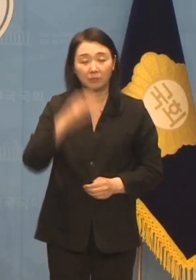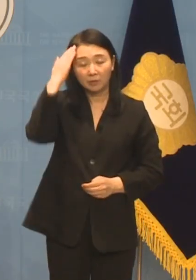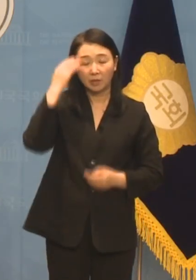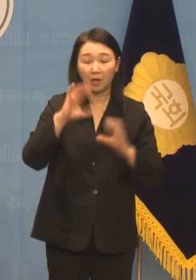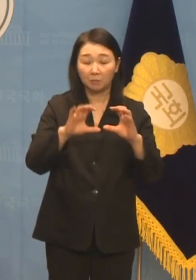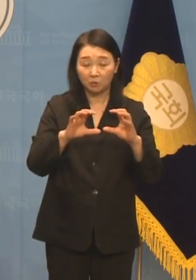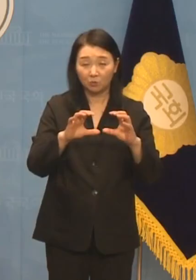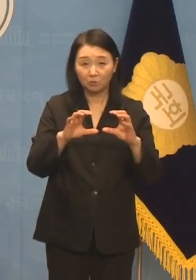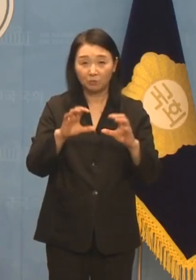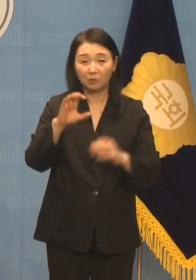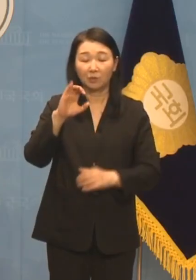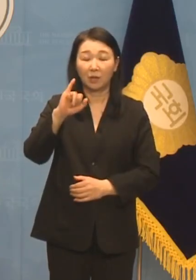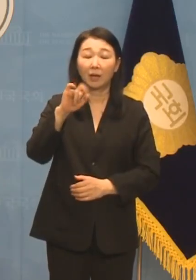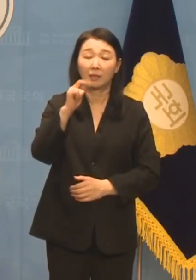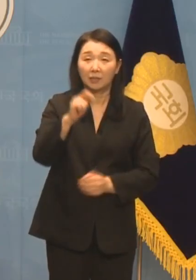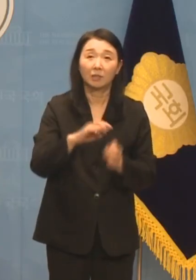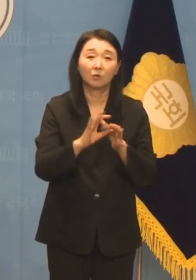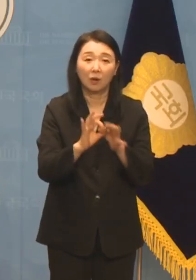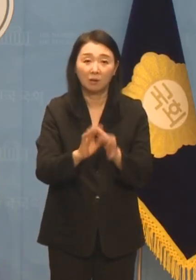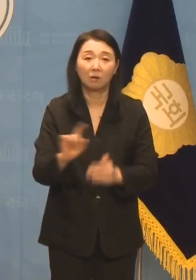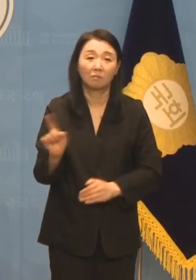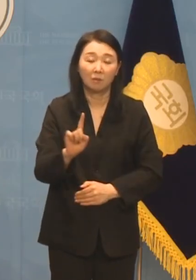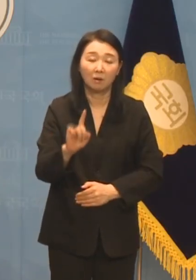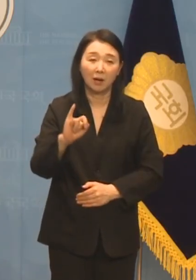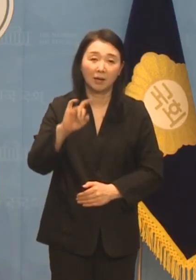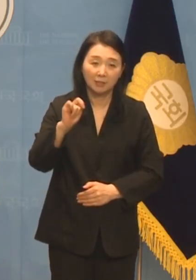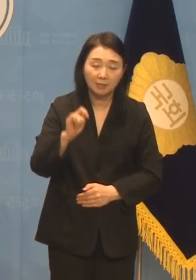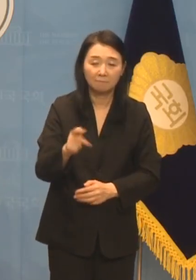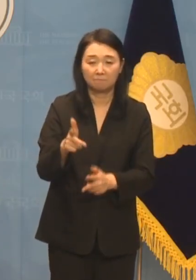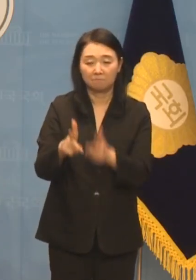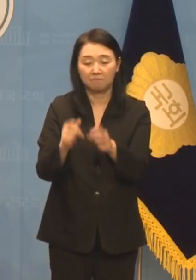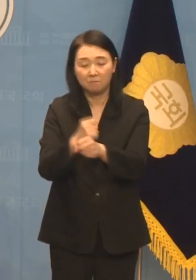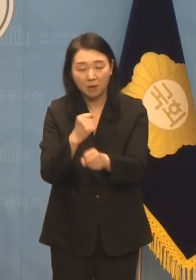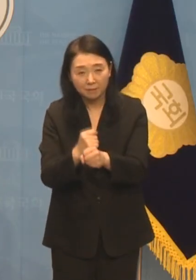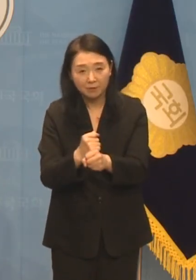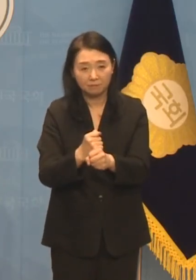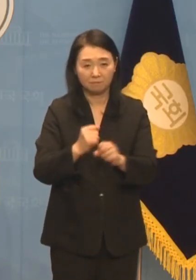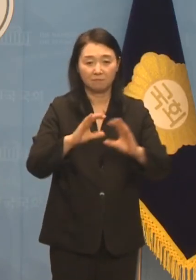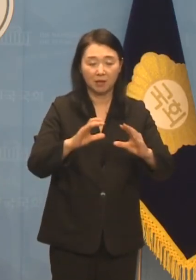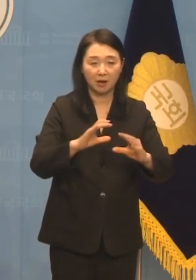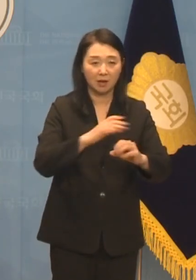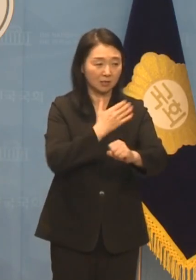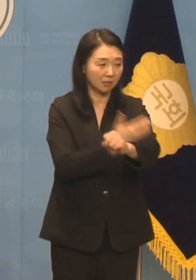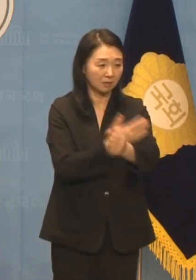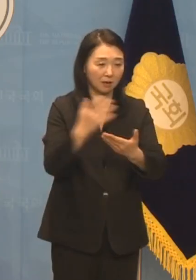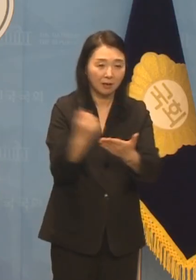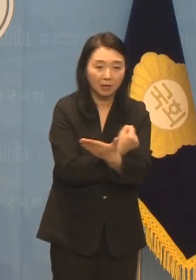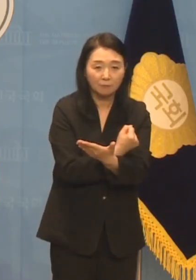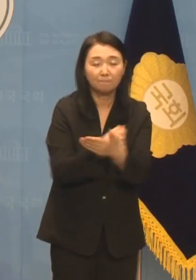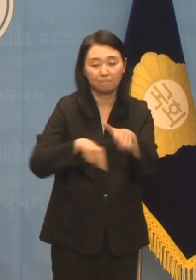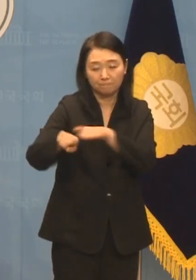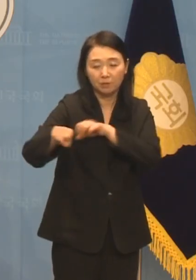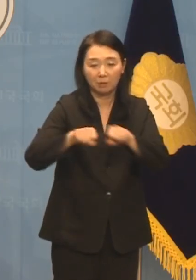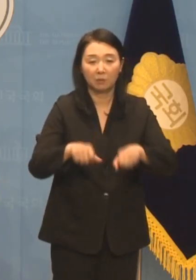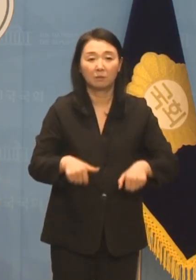대한민국 첨단 리쇼어링으로 첨단 생산수단 보유국으로 나아갈 수 있어야 합니다.